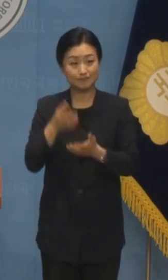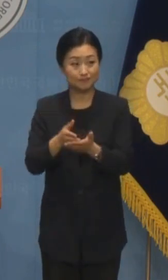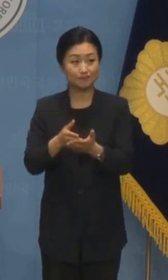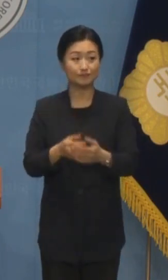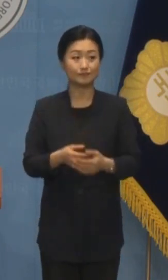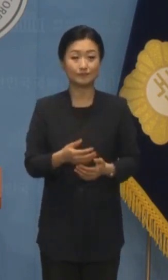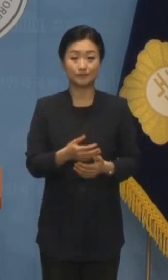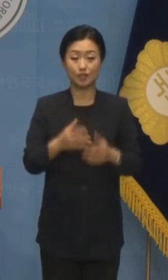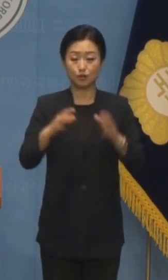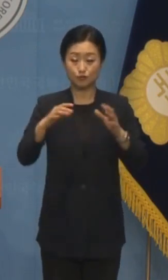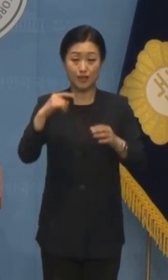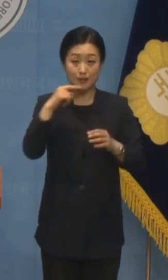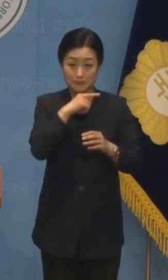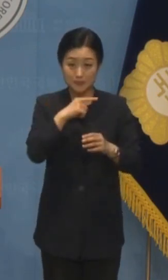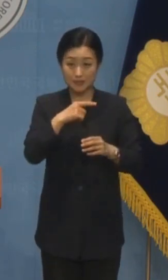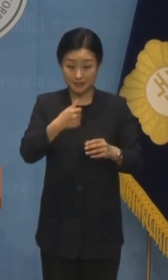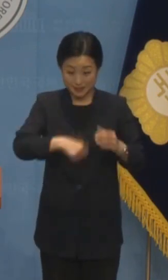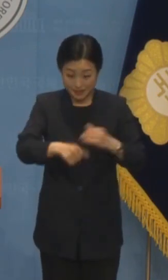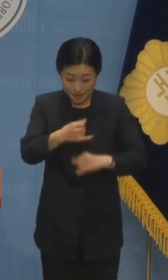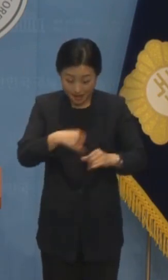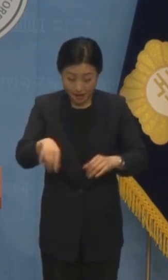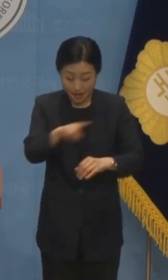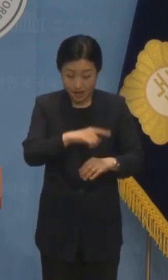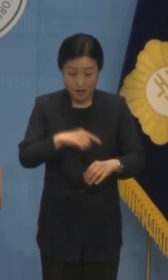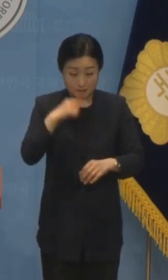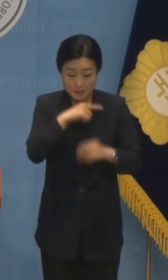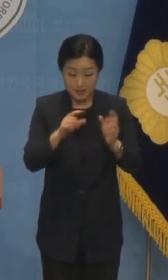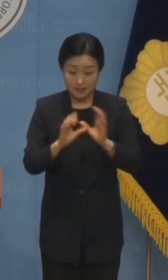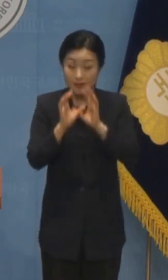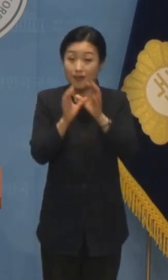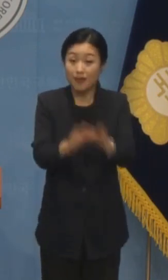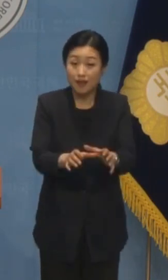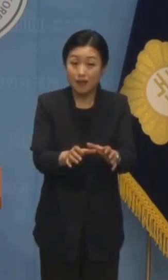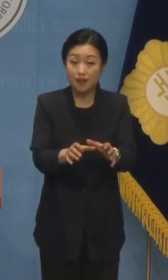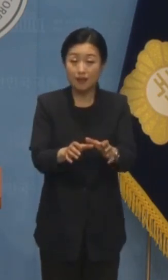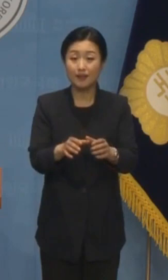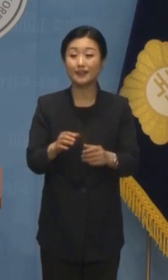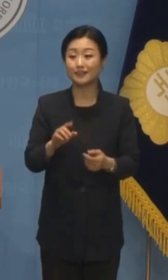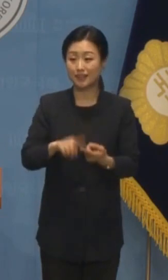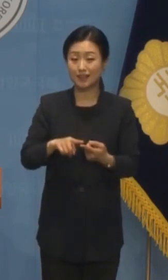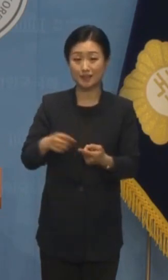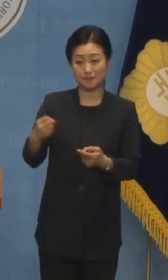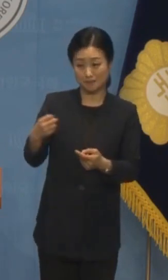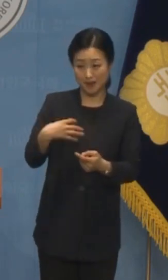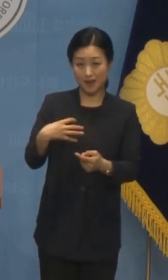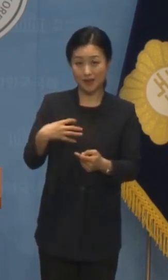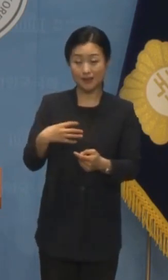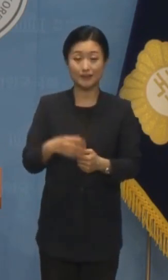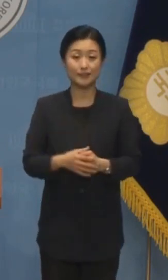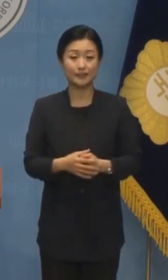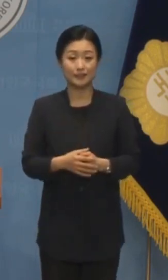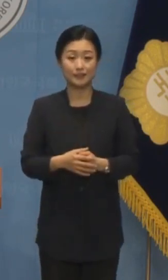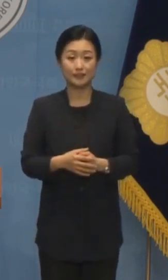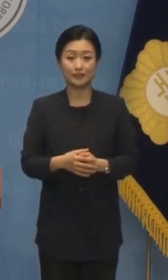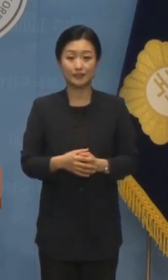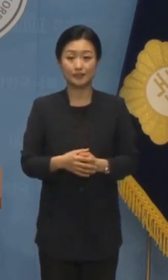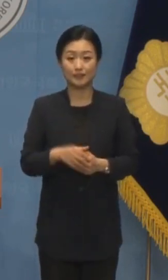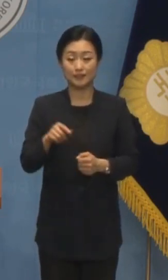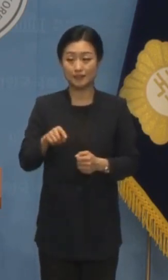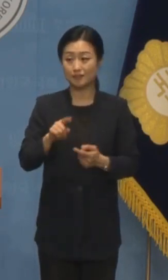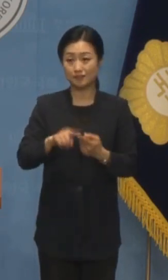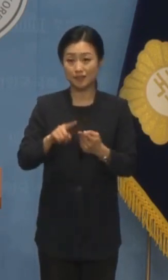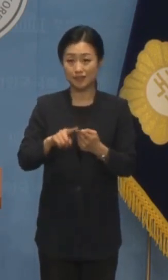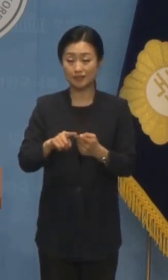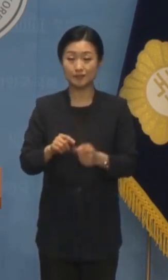좋자고 국가 부채를 높이면 미래 세대에게 부담을 전가하는 것이라는 국가 재정의 세대 간 정의론도 잊지